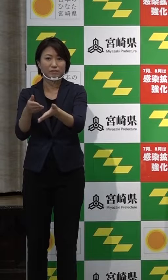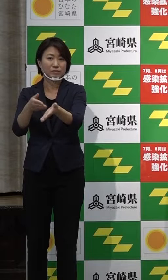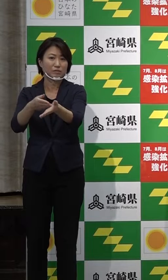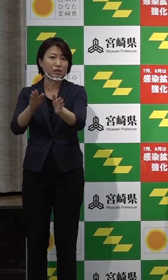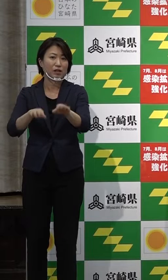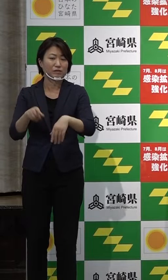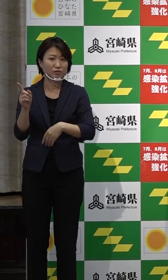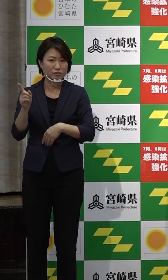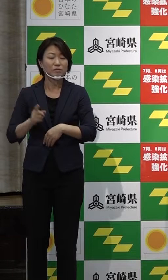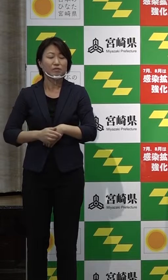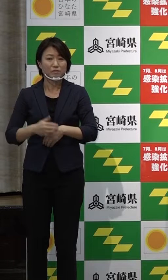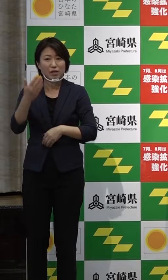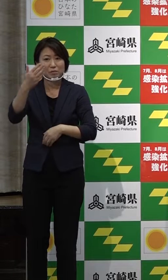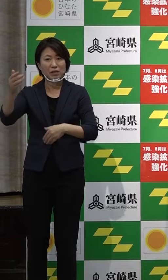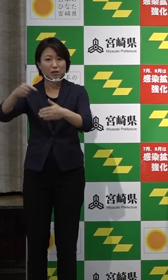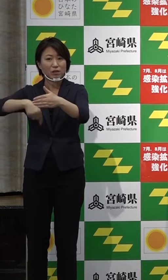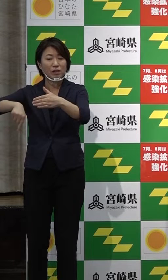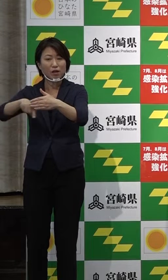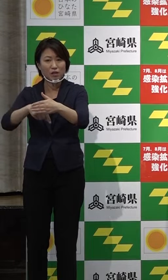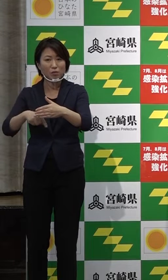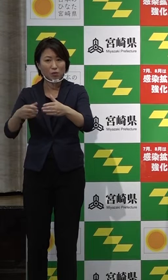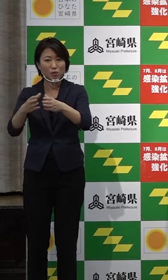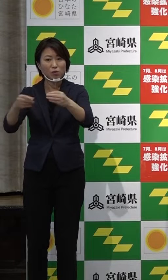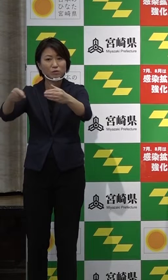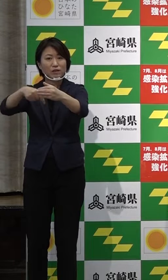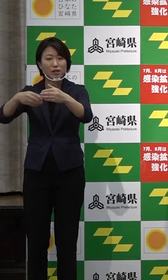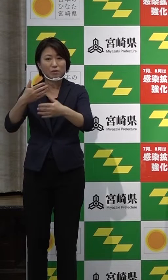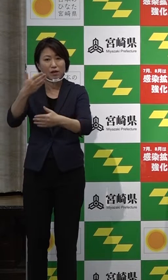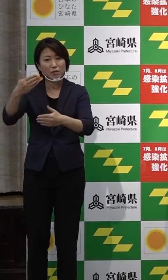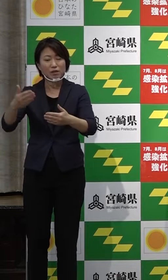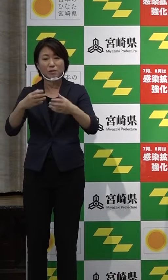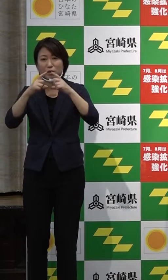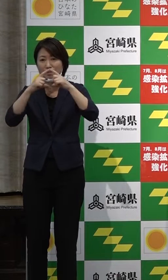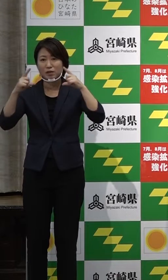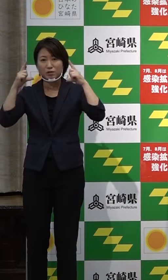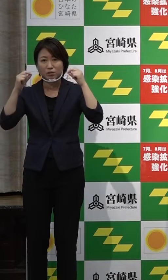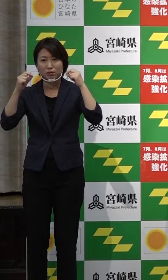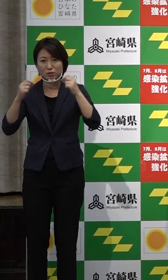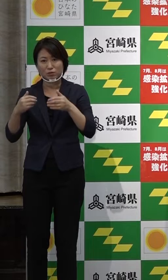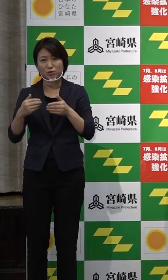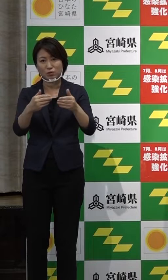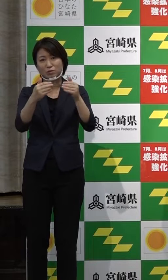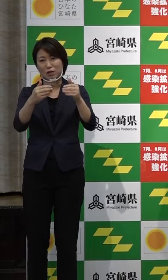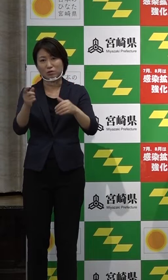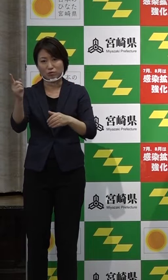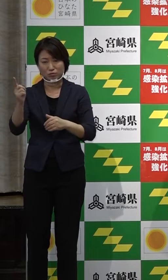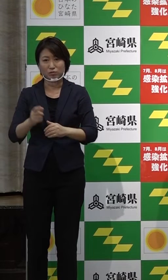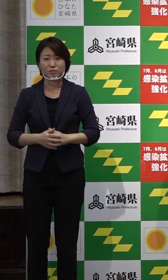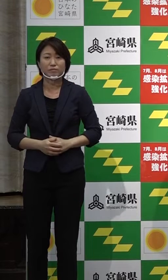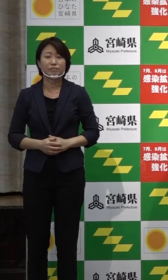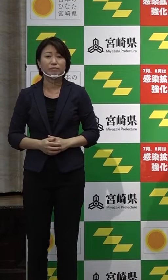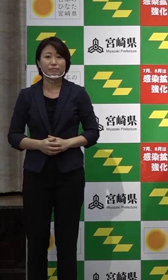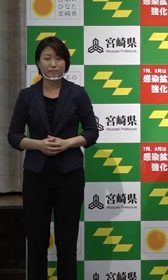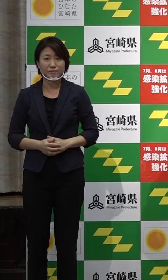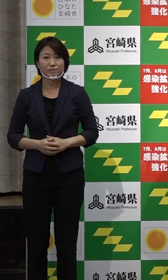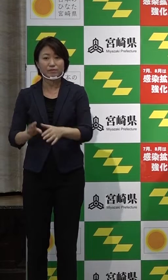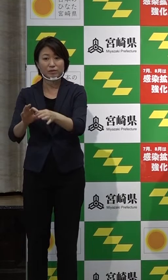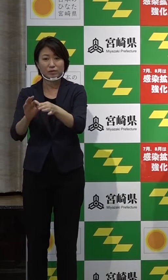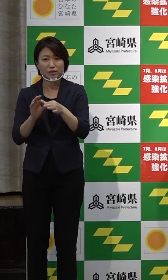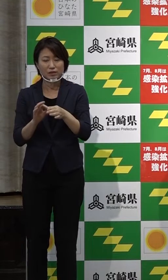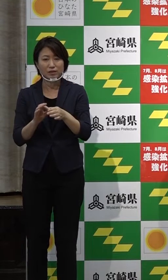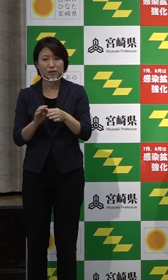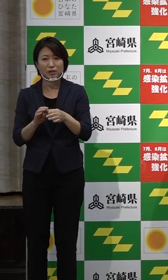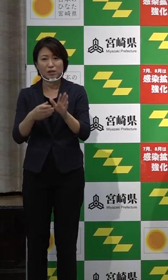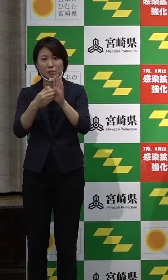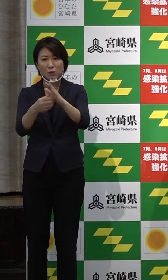メリカにおいても屋内ではマスクの着用を奨励するというようなことも言われておるところでありまして、はい、引き続き感染防止